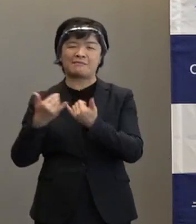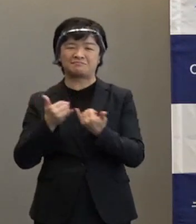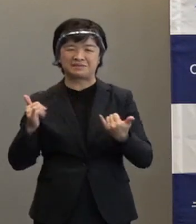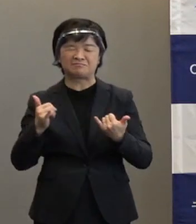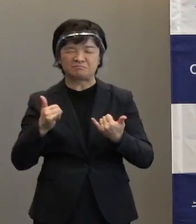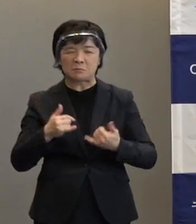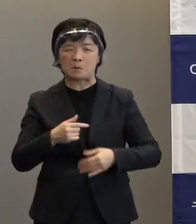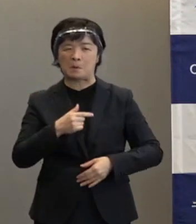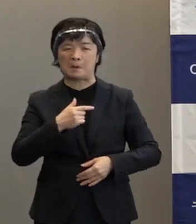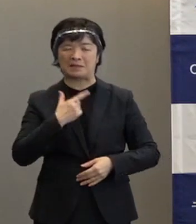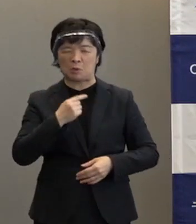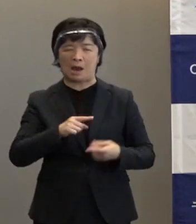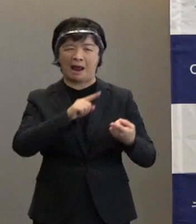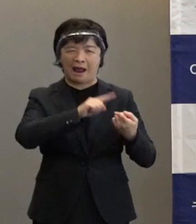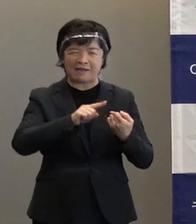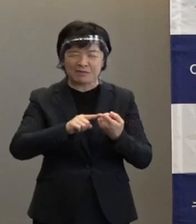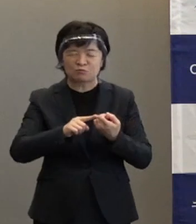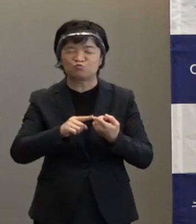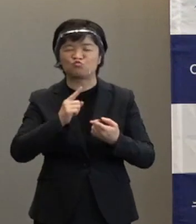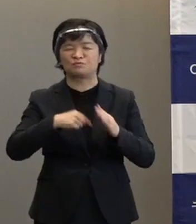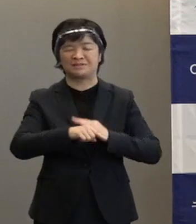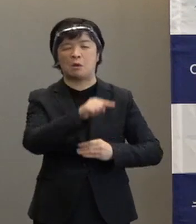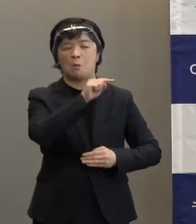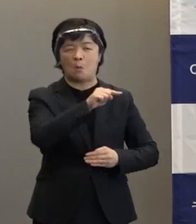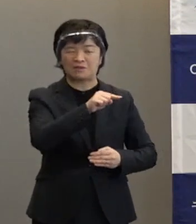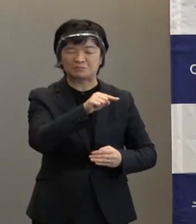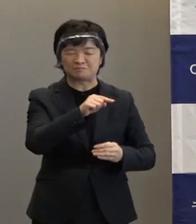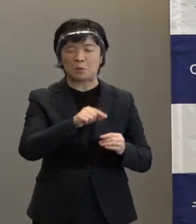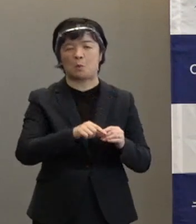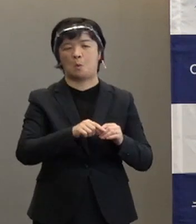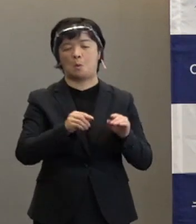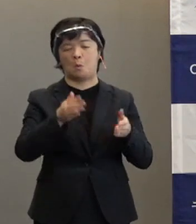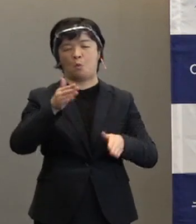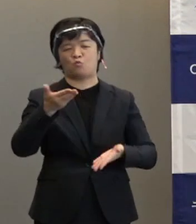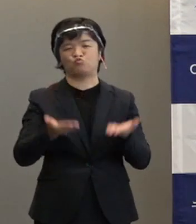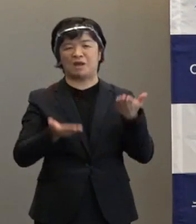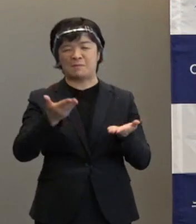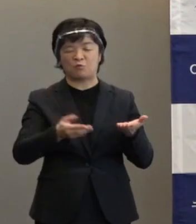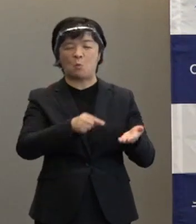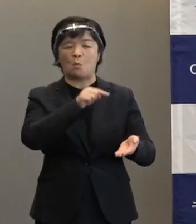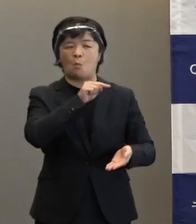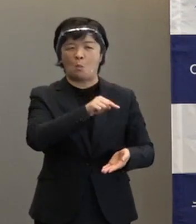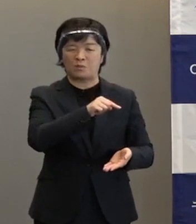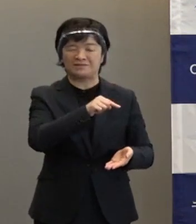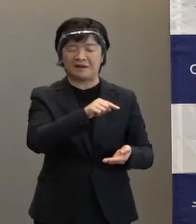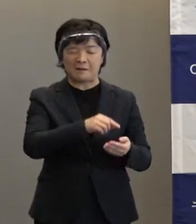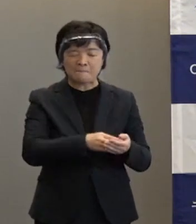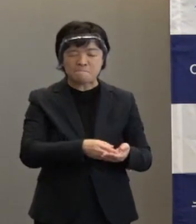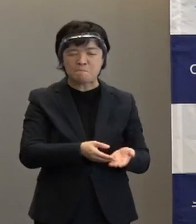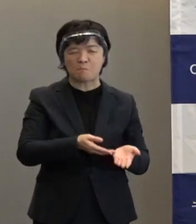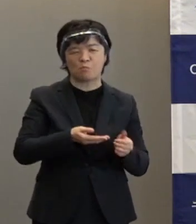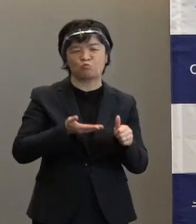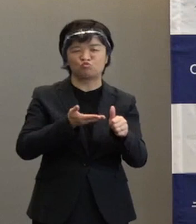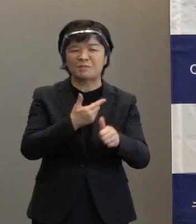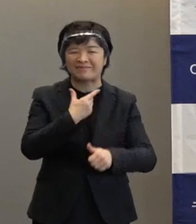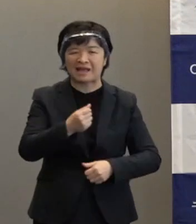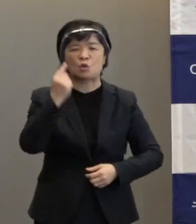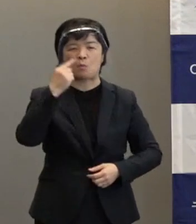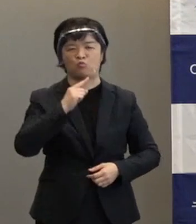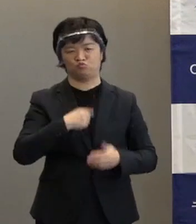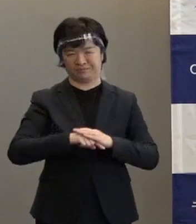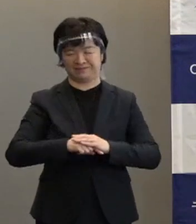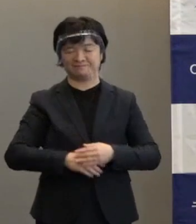としても一定のインセンティブをお示しをすることで、認証店の利用を皆さんにお願いをしていきたいというふうに考えております。以上でござい